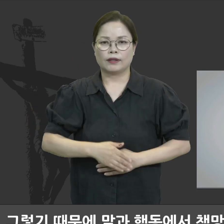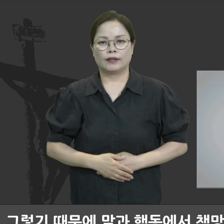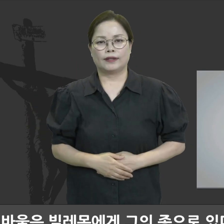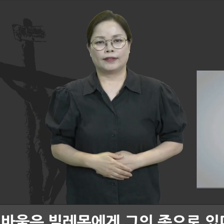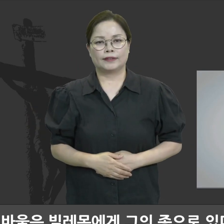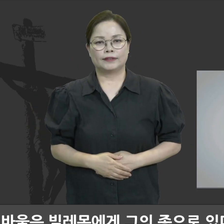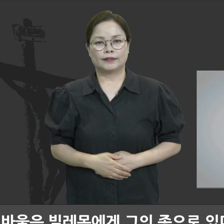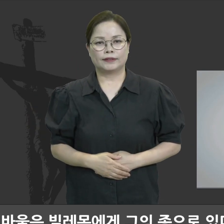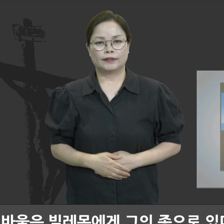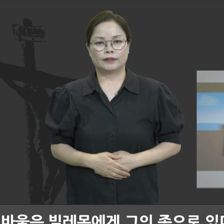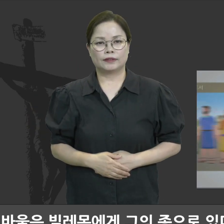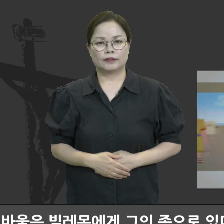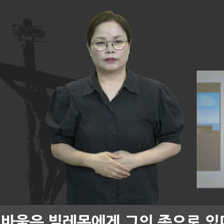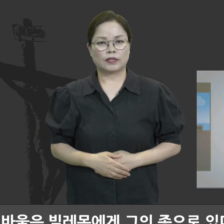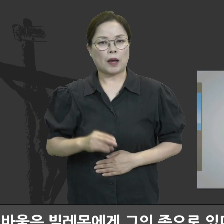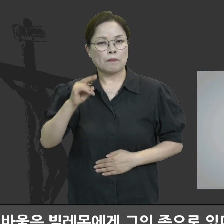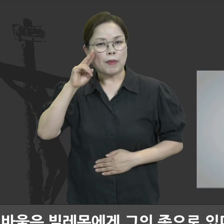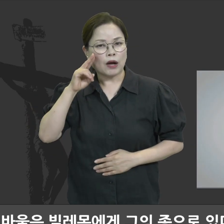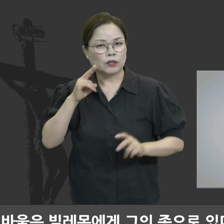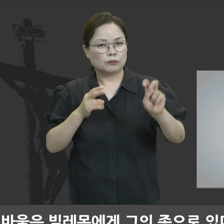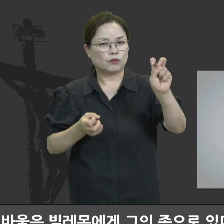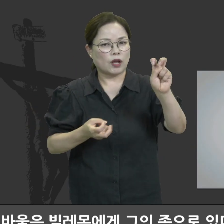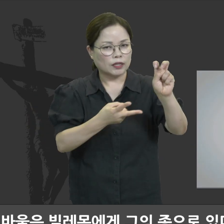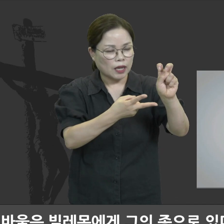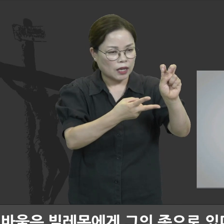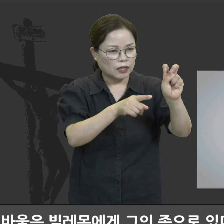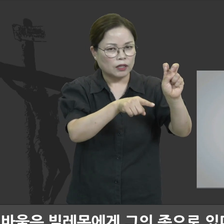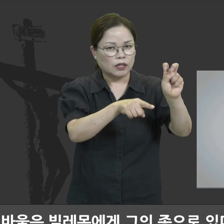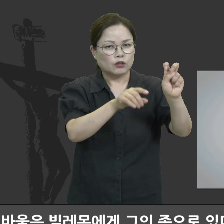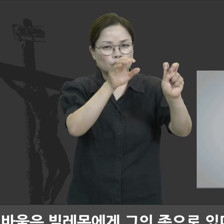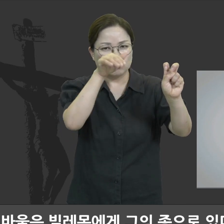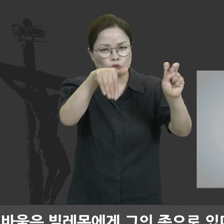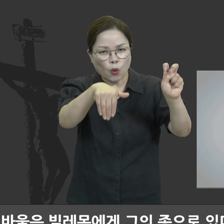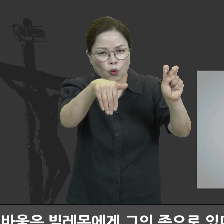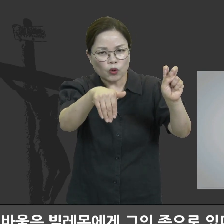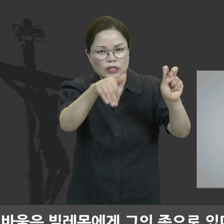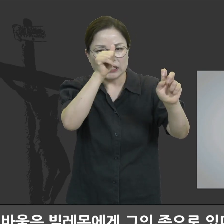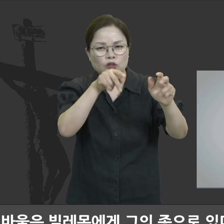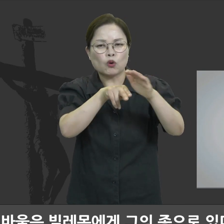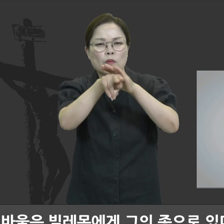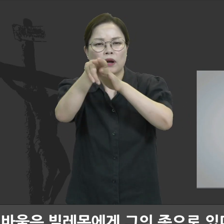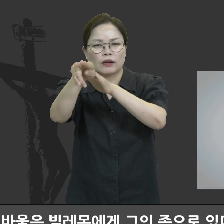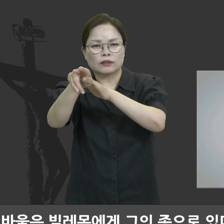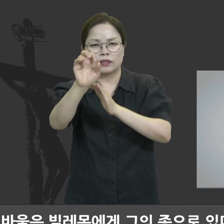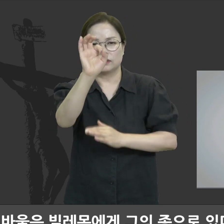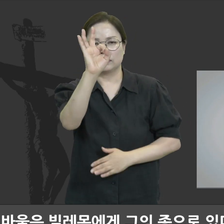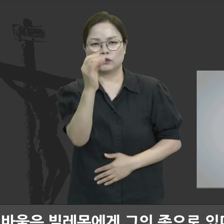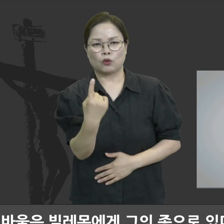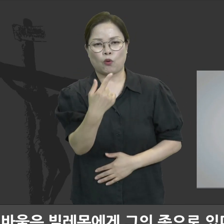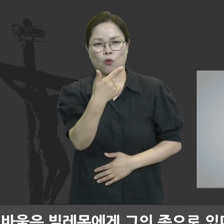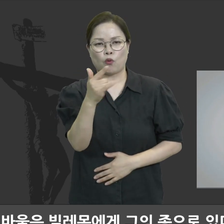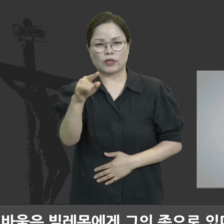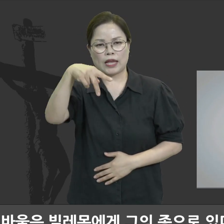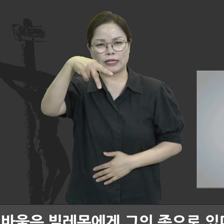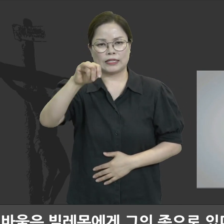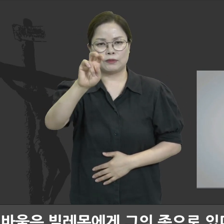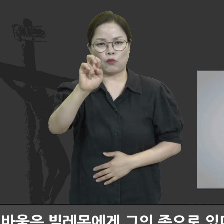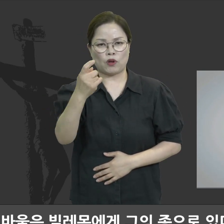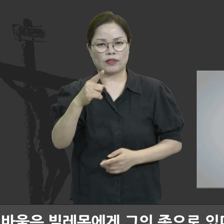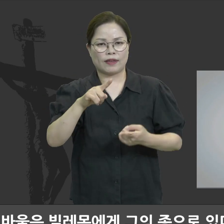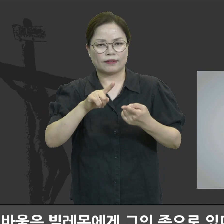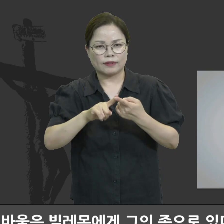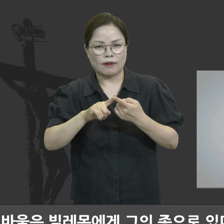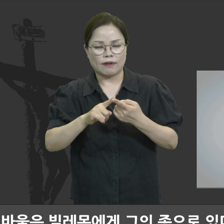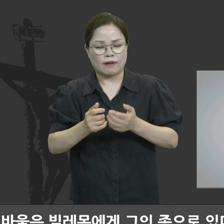것이었습니다. 한편 바울은 빌레몬에게 그의 종으로 있다가 도망간 것으로 추정되는 오네시모에